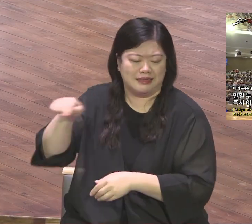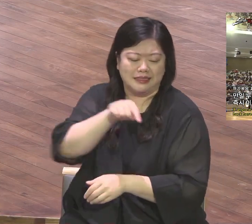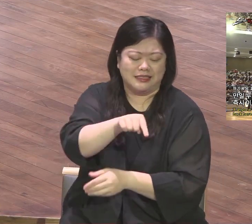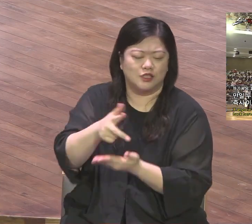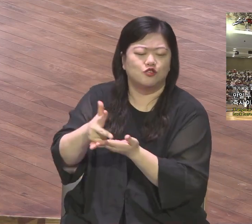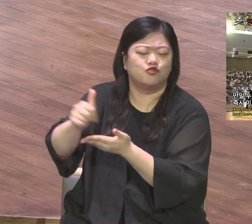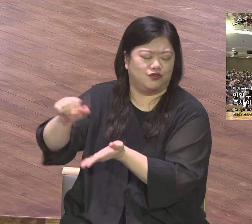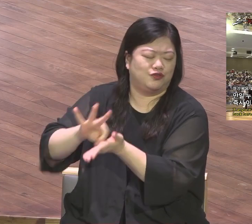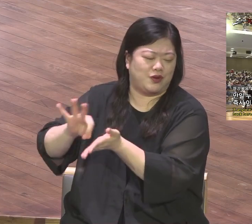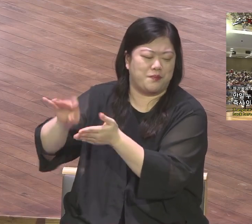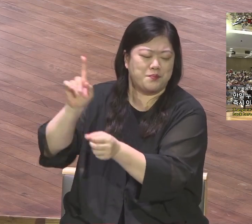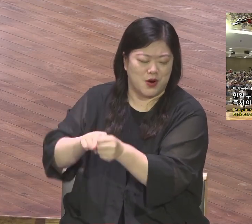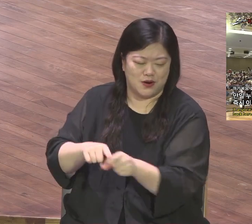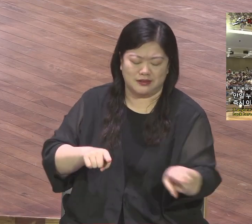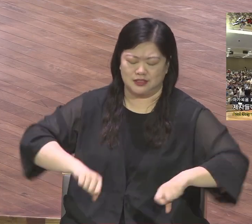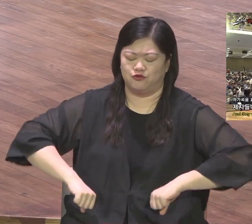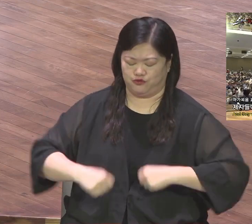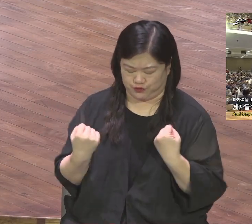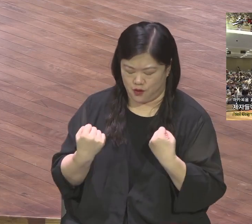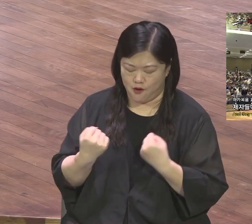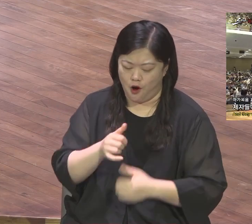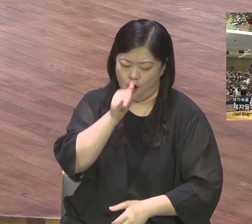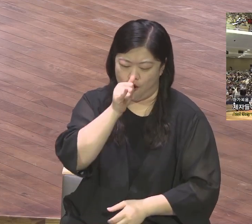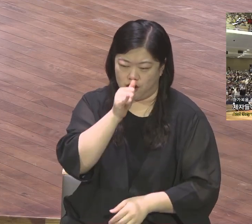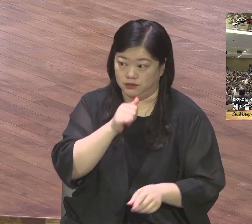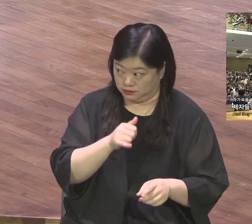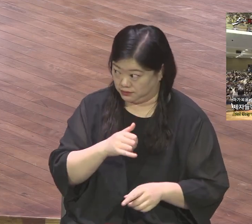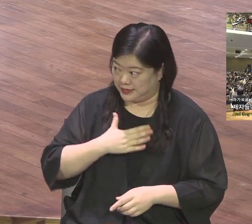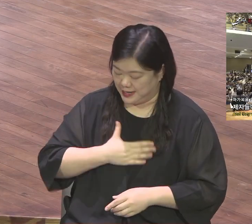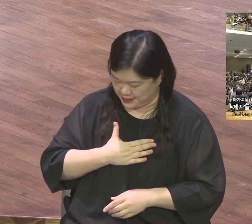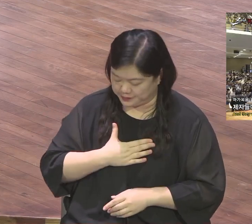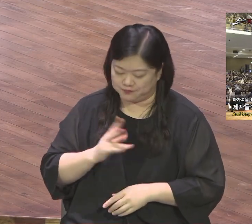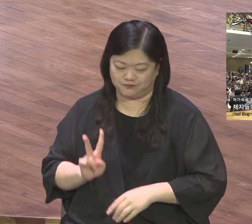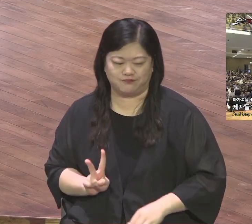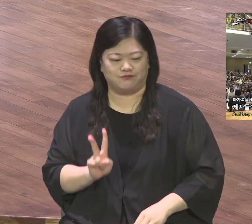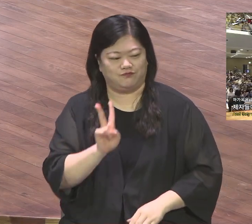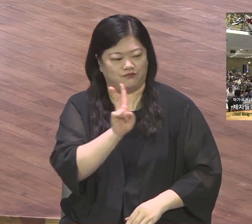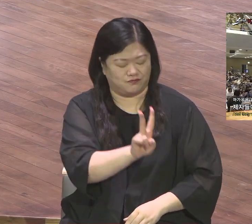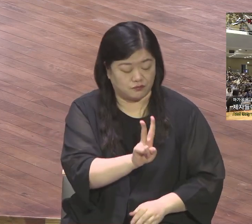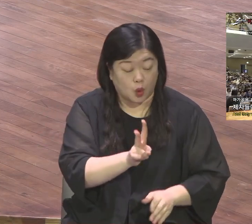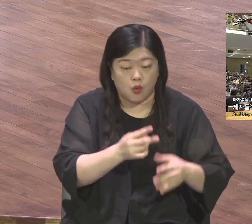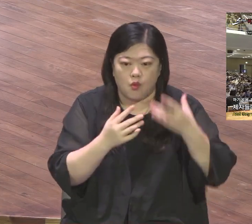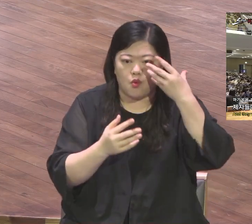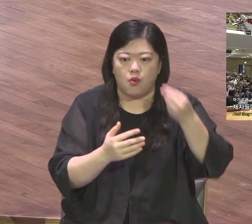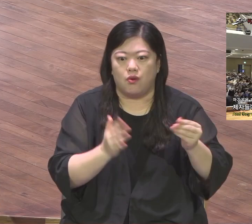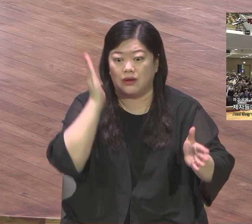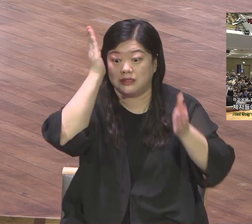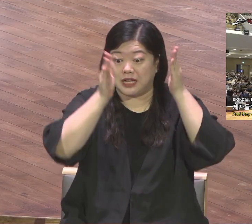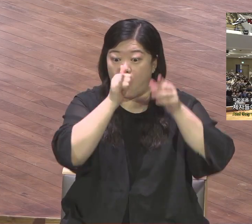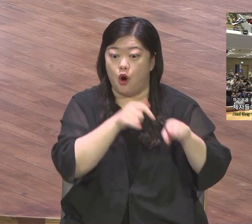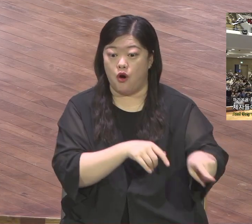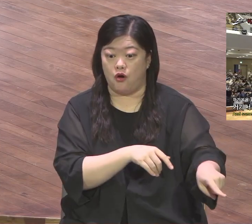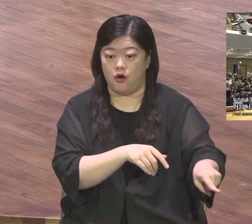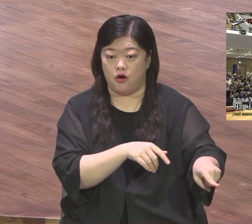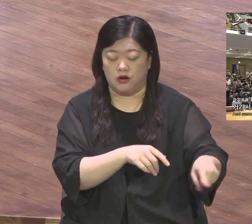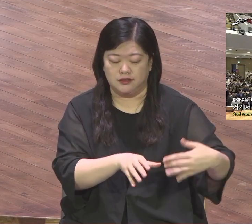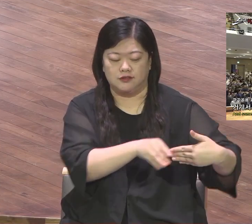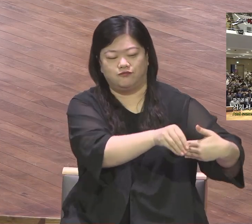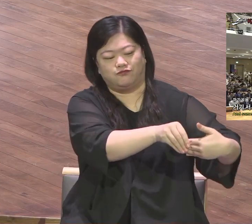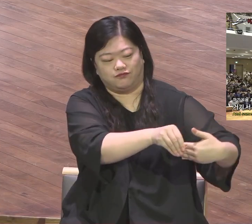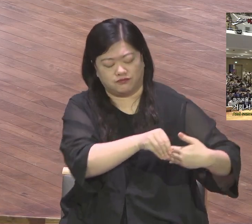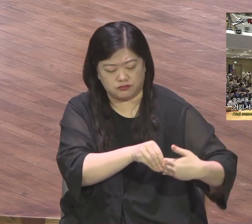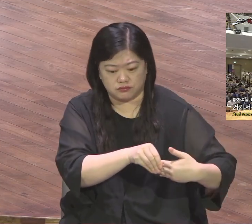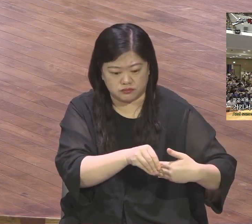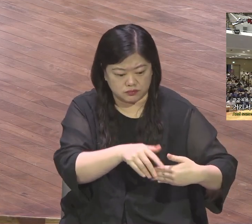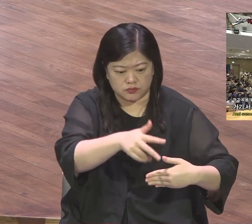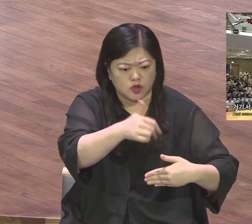하라. 그리하면 즉시 이리로 보내리라 하시니, 제자들이 가서 본즉 나귀 새끼가 문 앞거리에 메어 있는지라. 그것을 푸니 거기 서